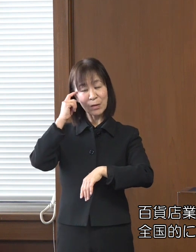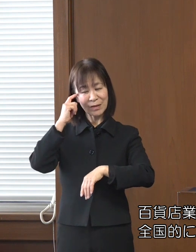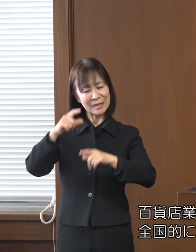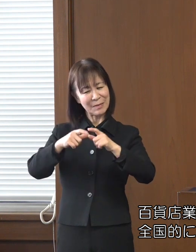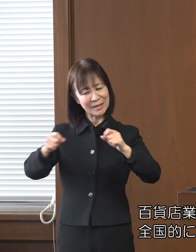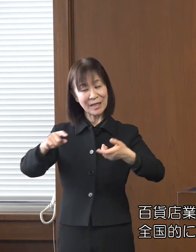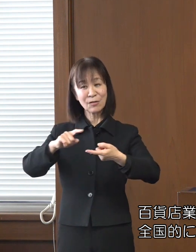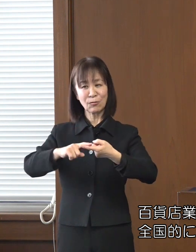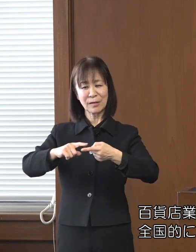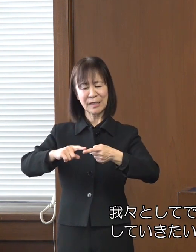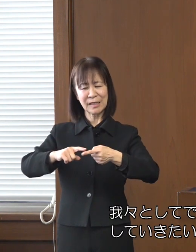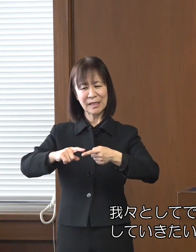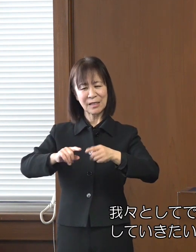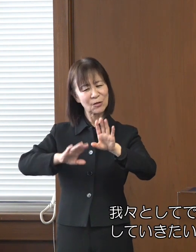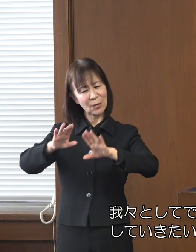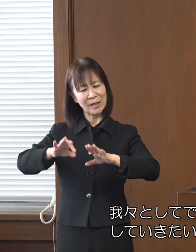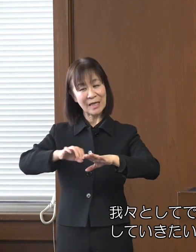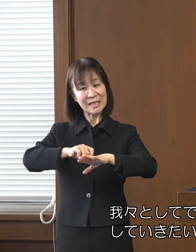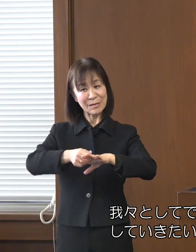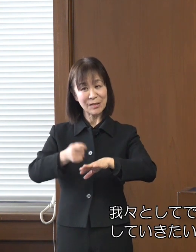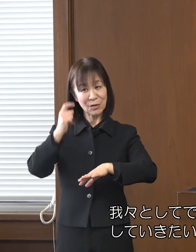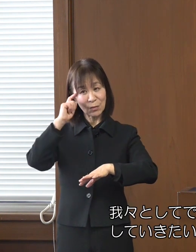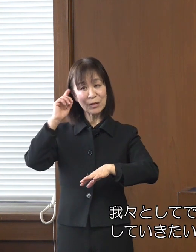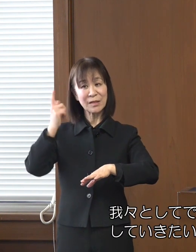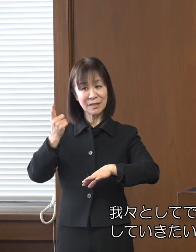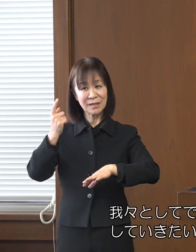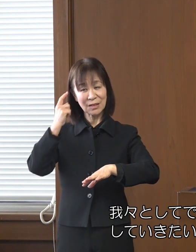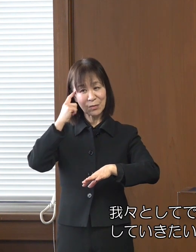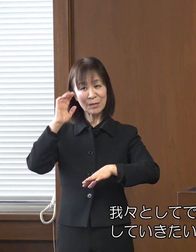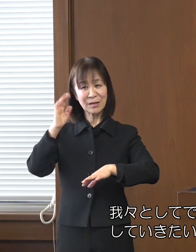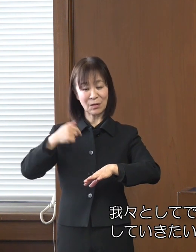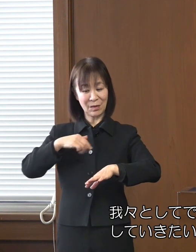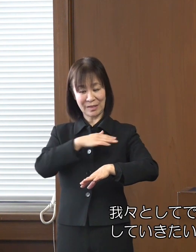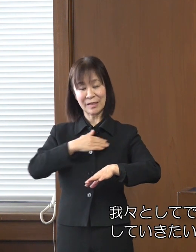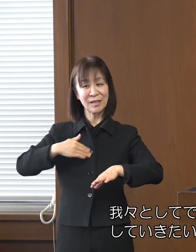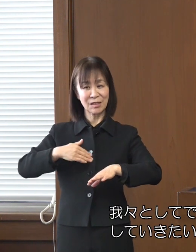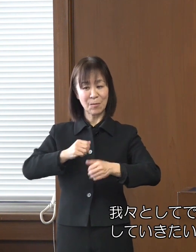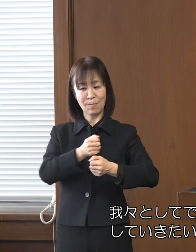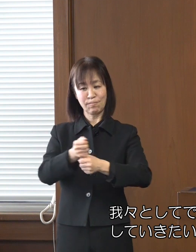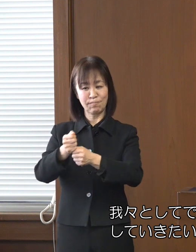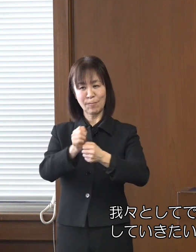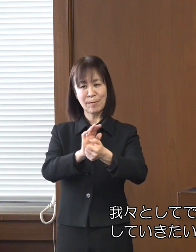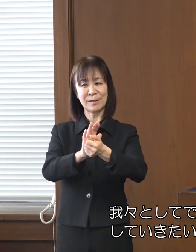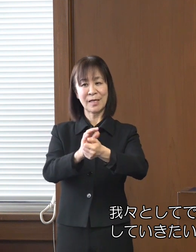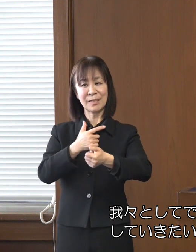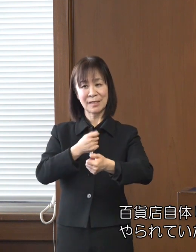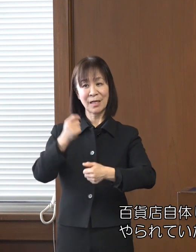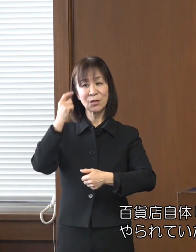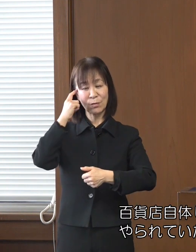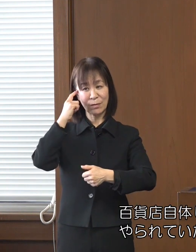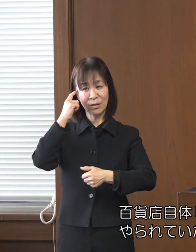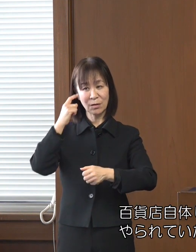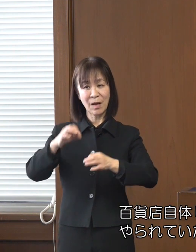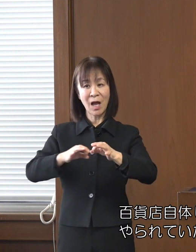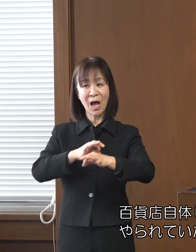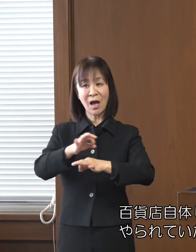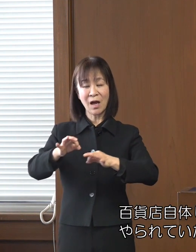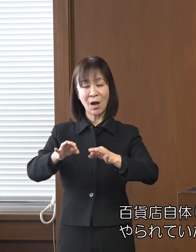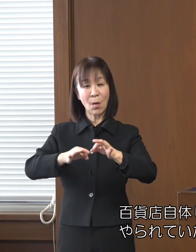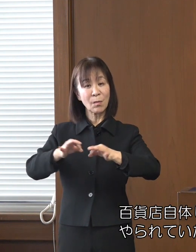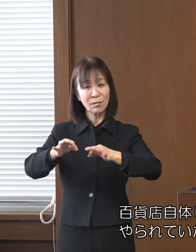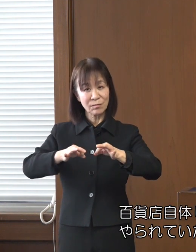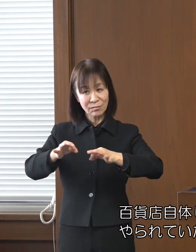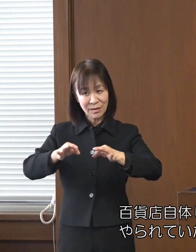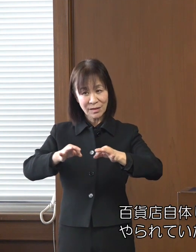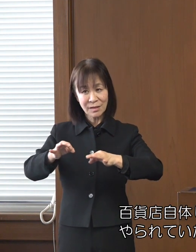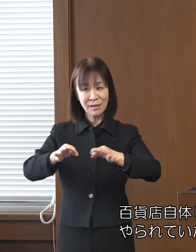るんだけれども、我々としてできること支援をしていきたいと思いますし、まあ、その他にも百貨店自体じゃないい